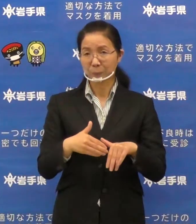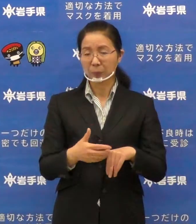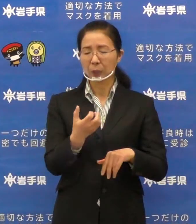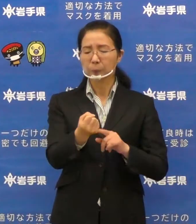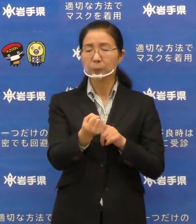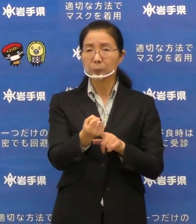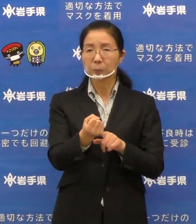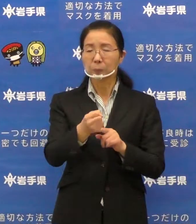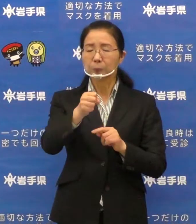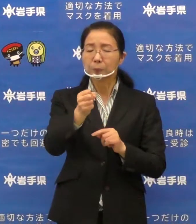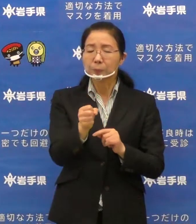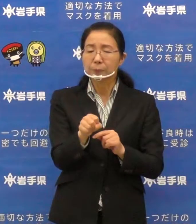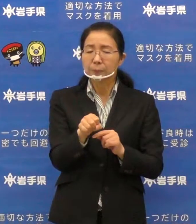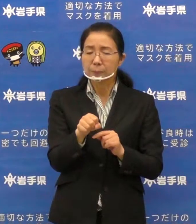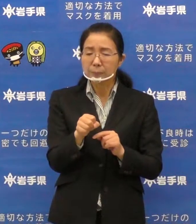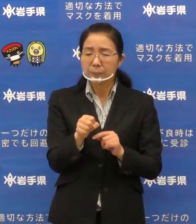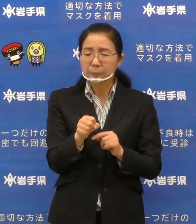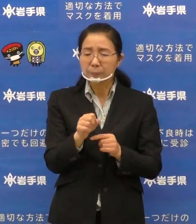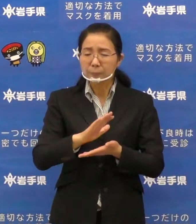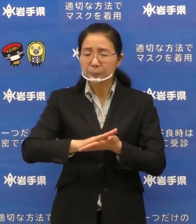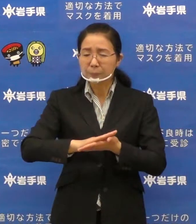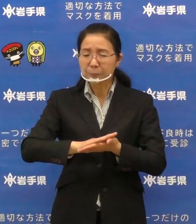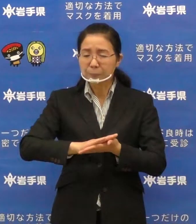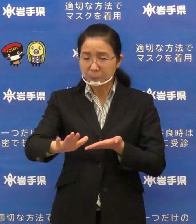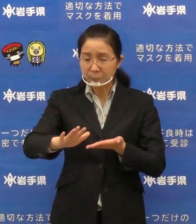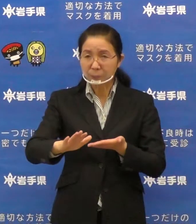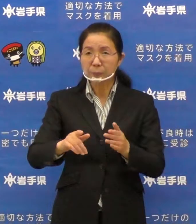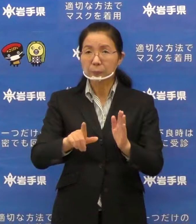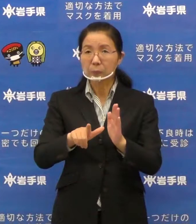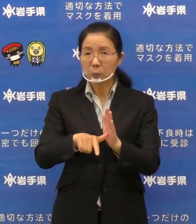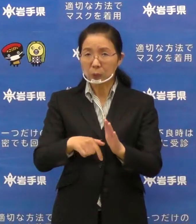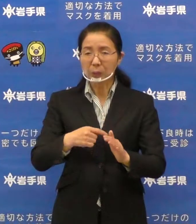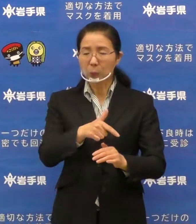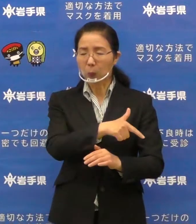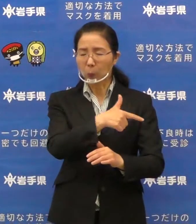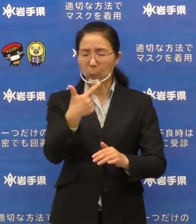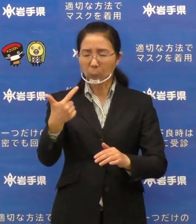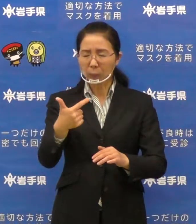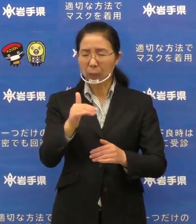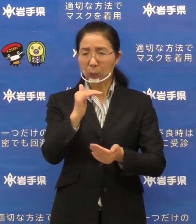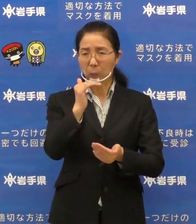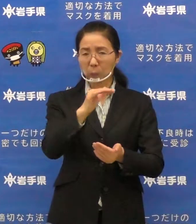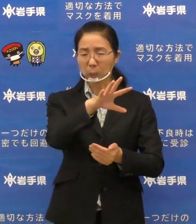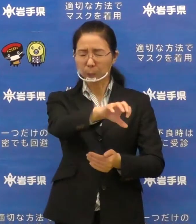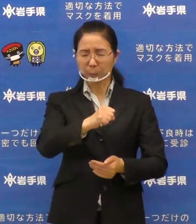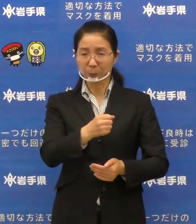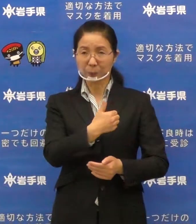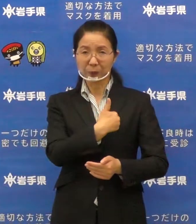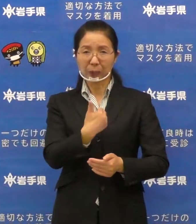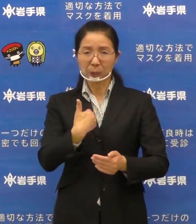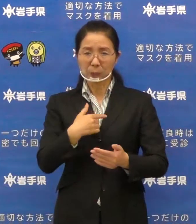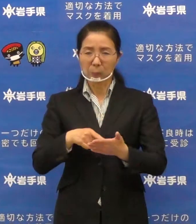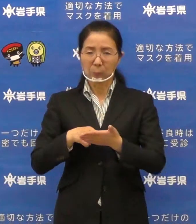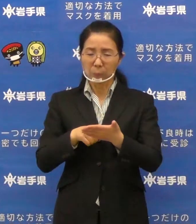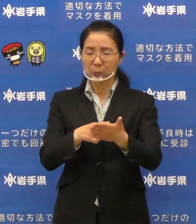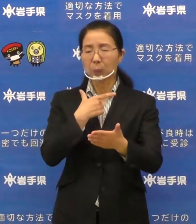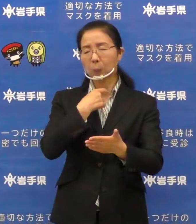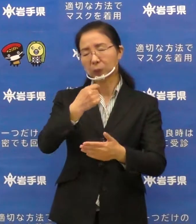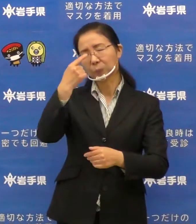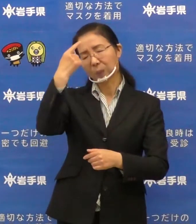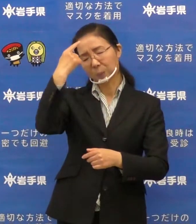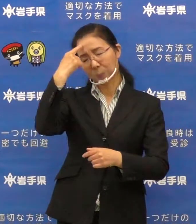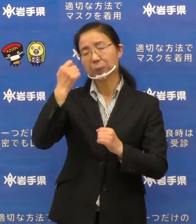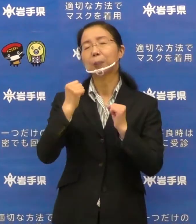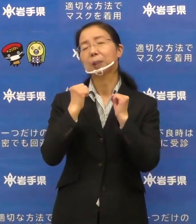放すことでより大きなものをですね、得られる可能性を追求してほしかったなと思います